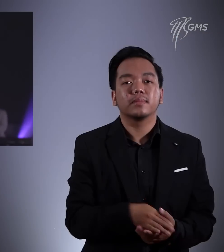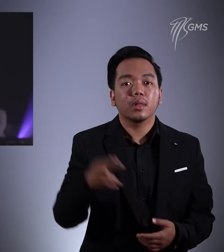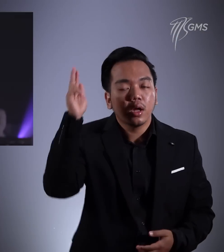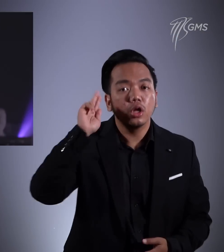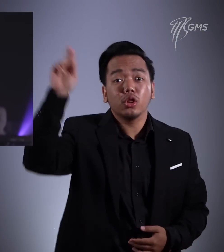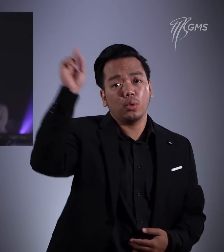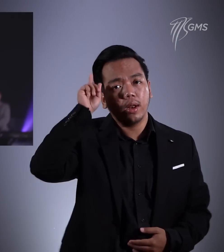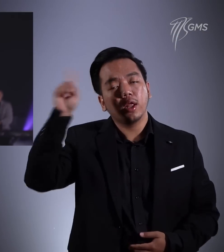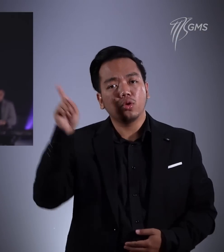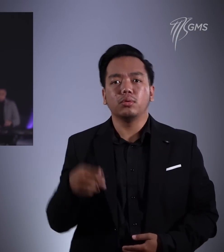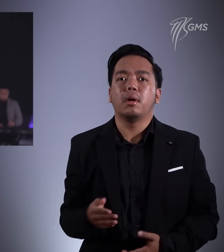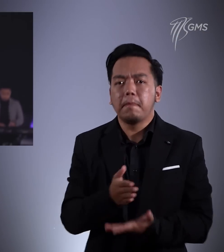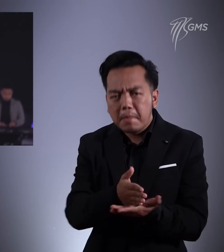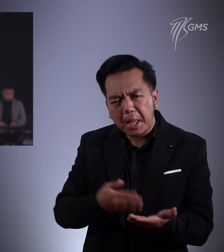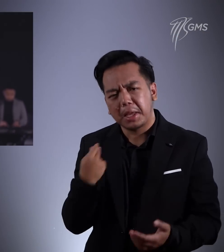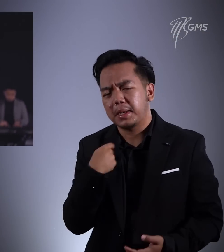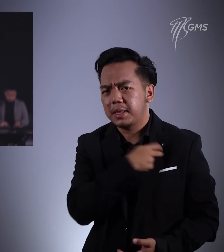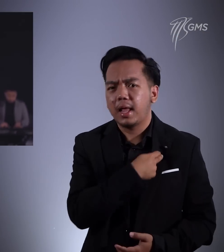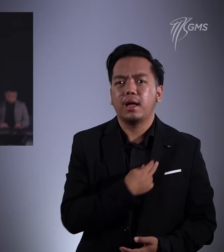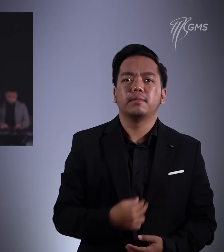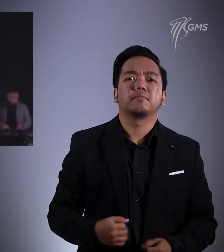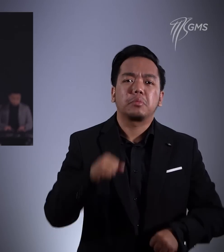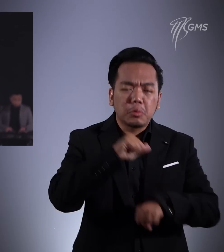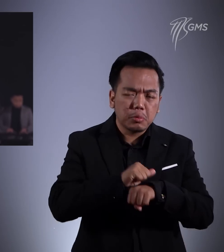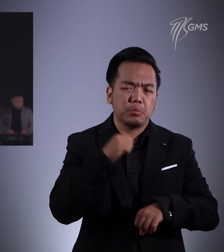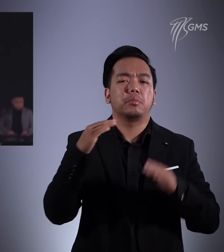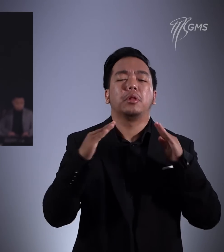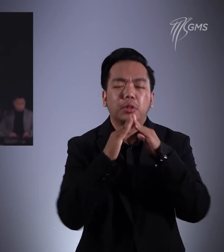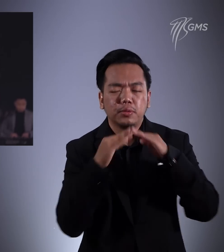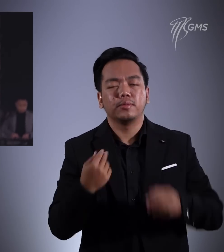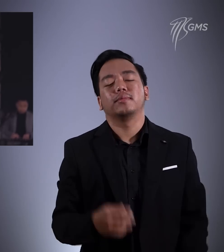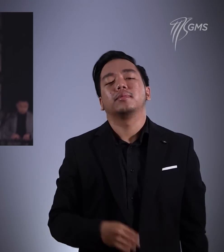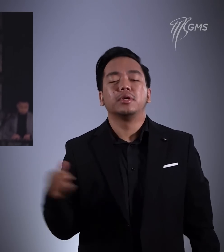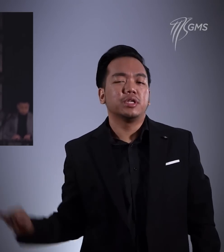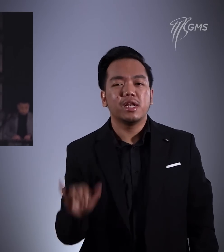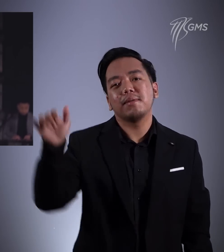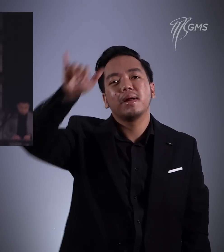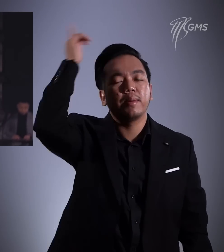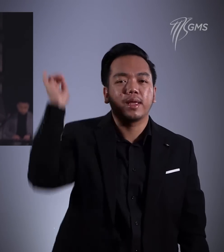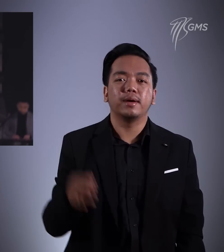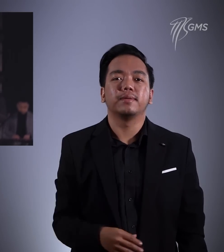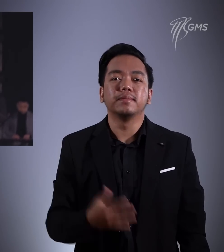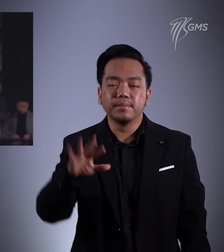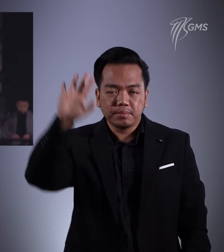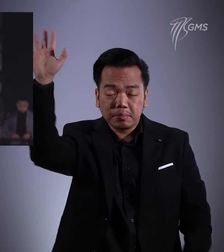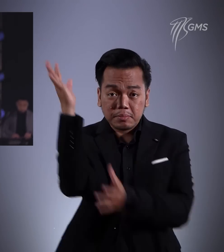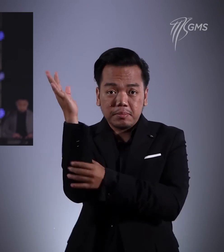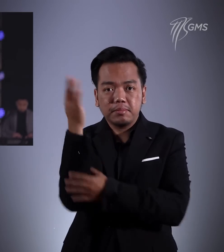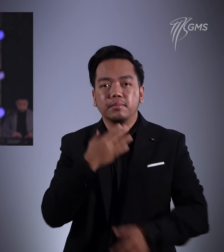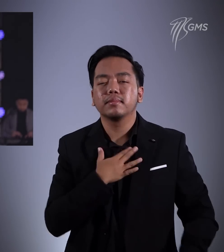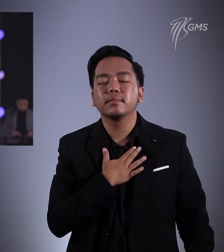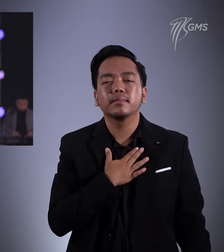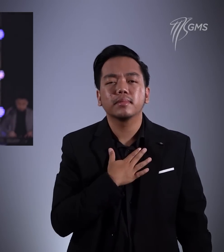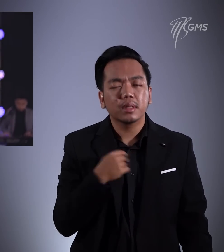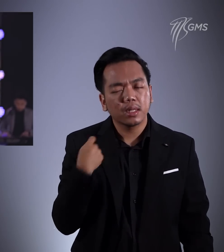Tuhan adalah bagian kita, gunung batu kita yang tetap sampai selama-lamanya. Letakkan tanganmu di dadamu seperti ini, kita